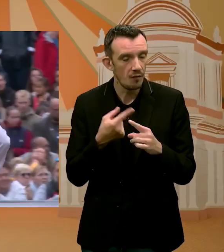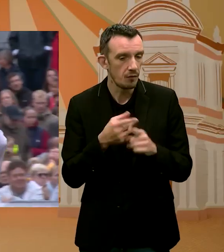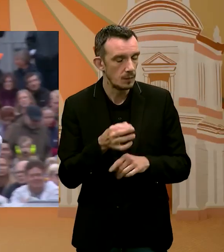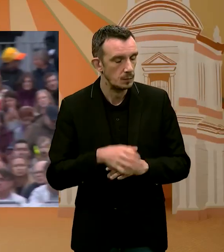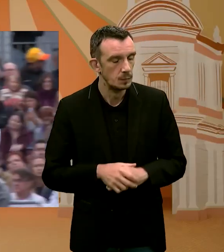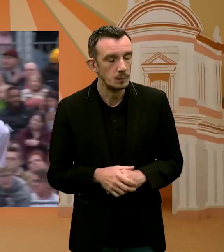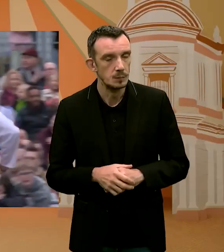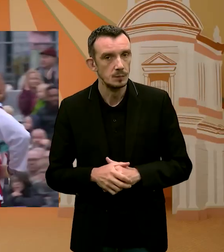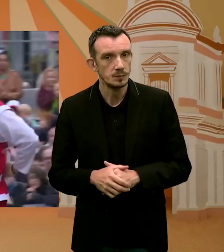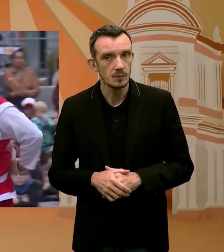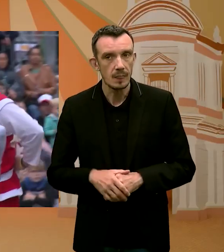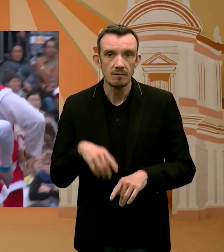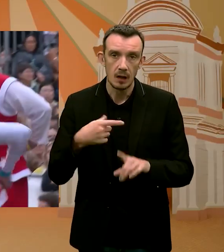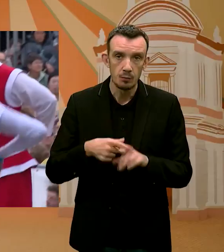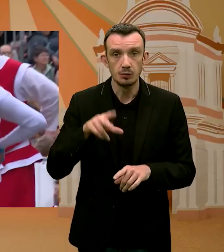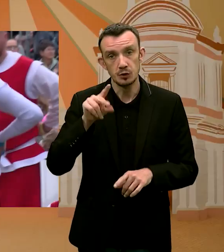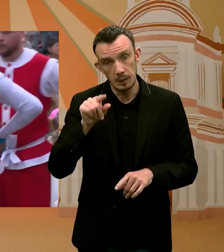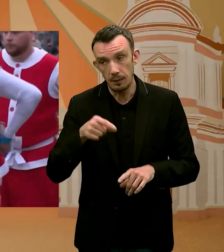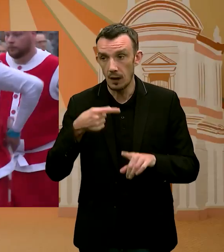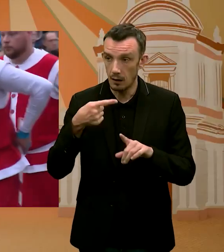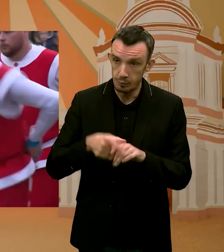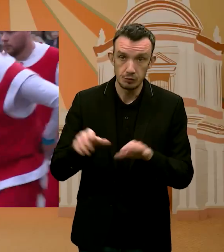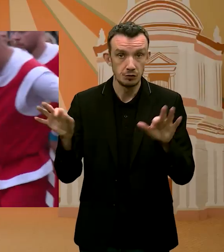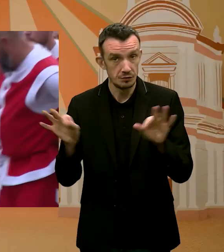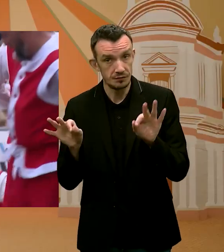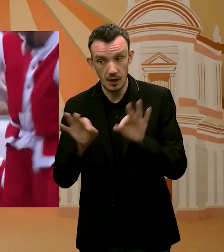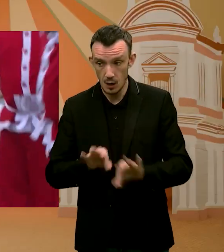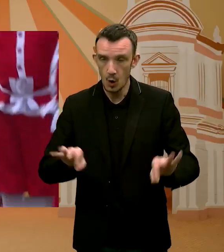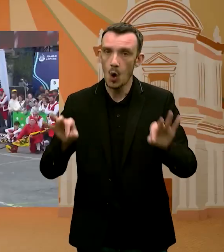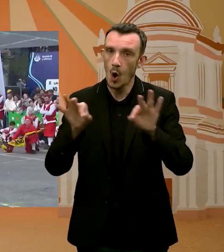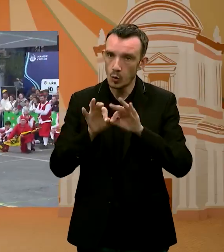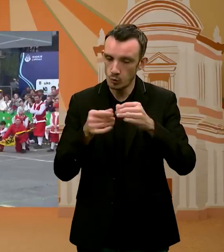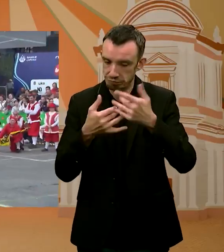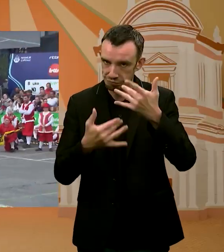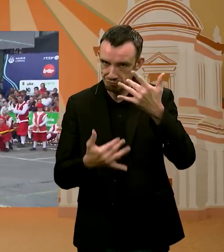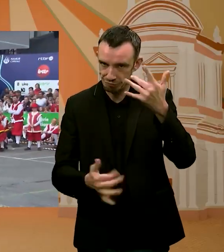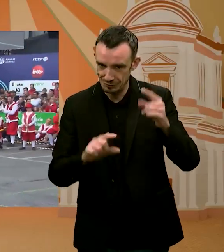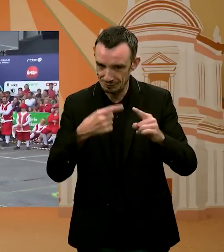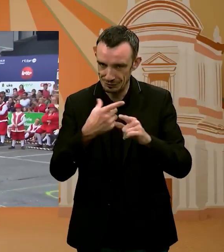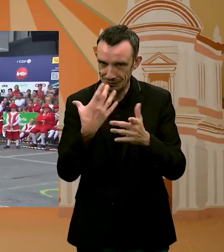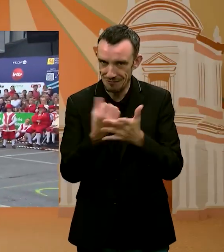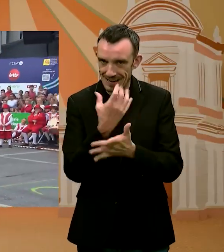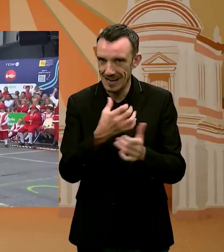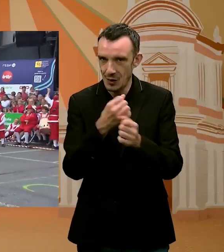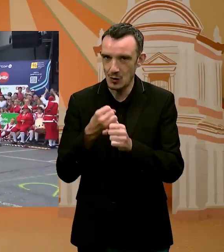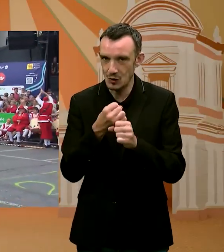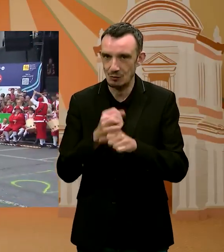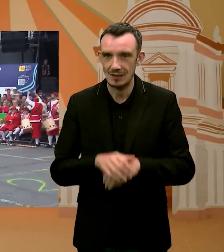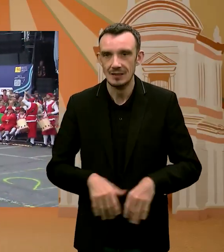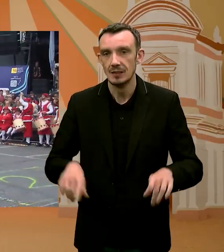de son père et celle de son frère. On en a déjà une belle série. Et les futurs possibles de son fils. On est déjà loin pour aller chercher